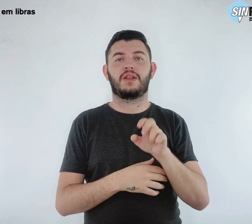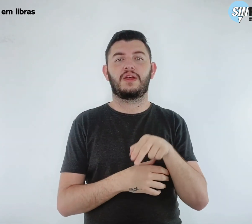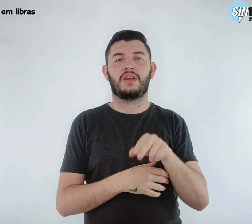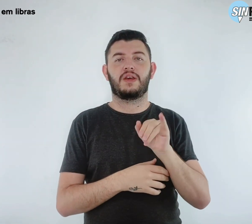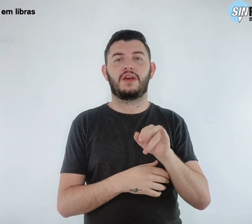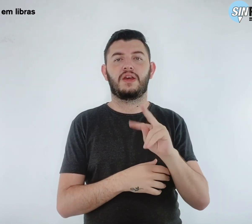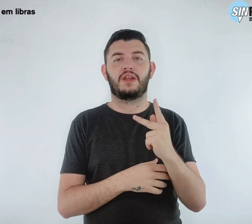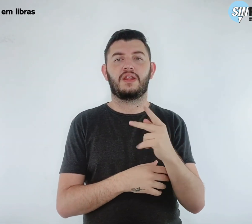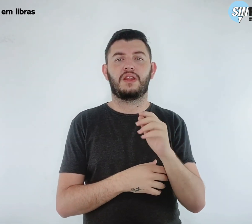Heleninha